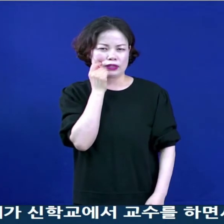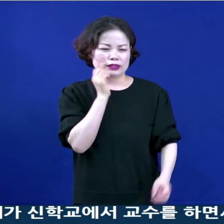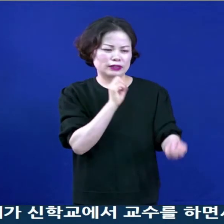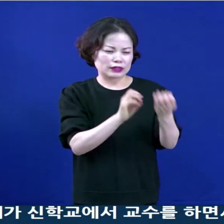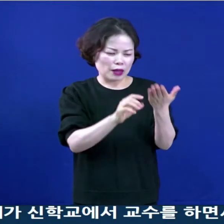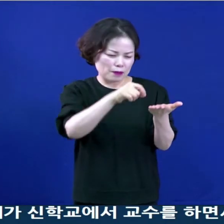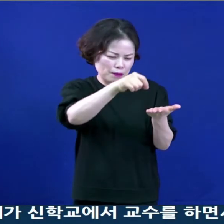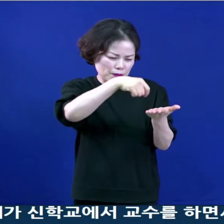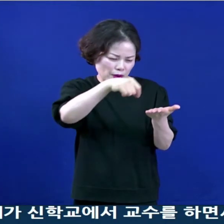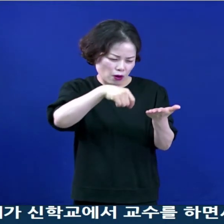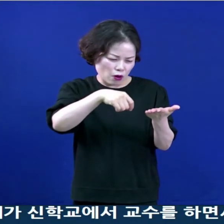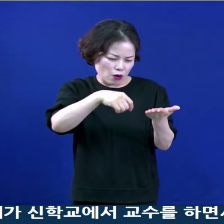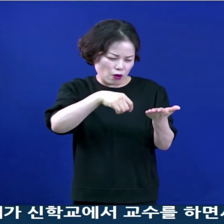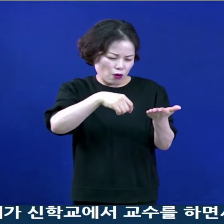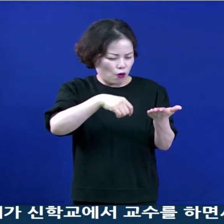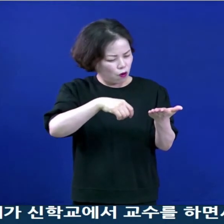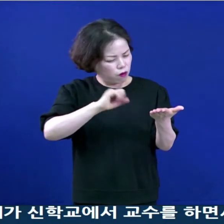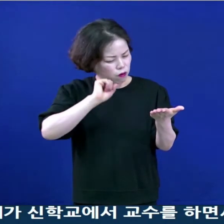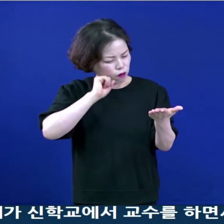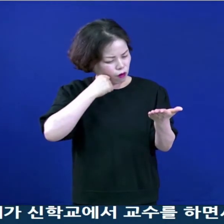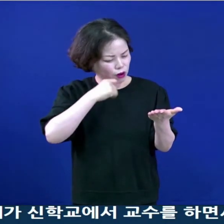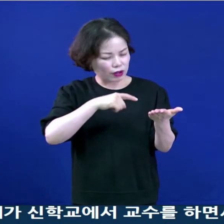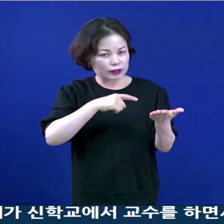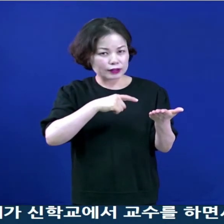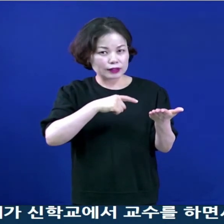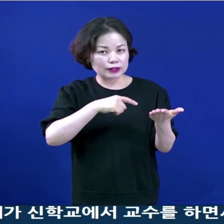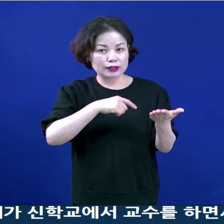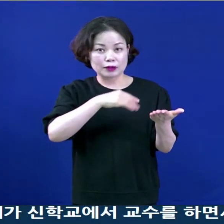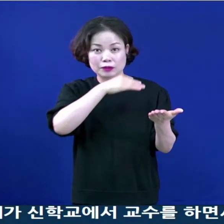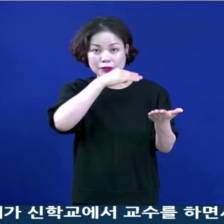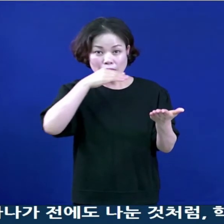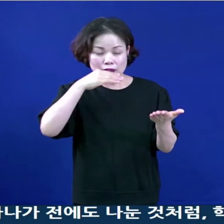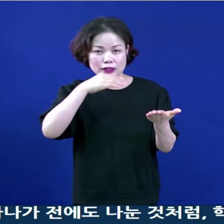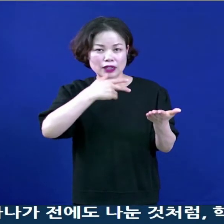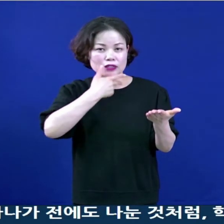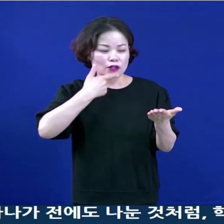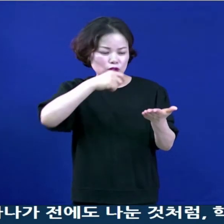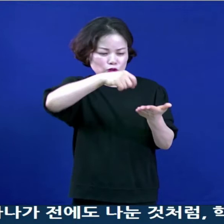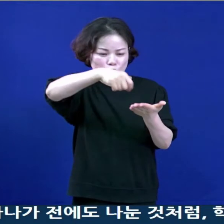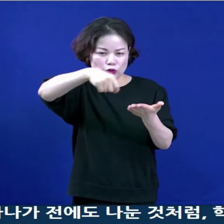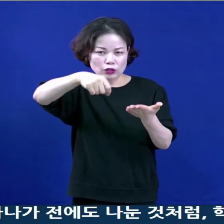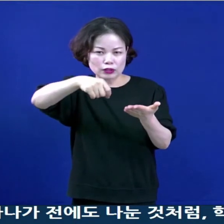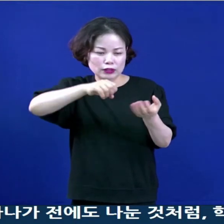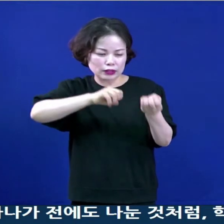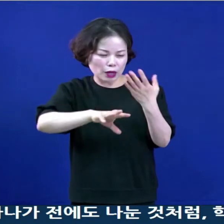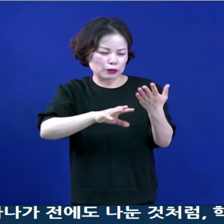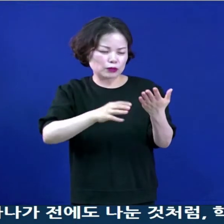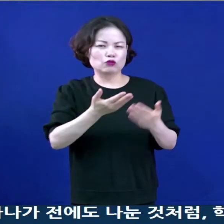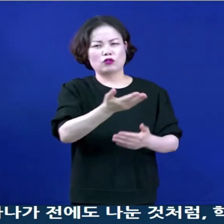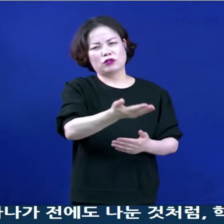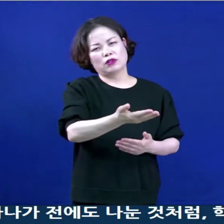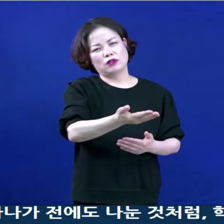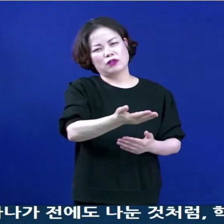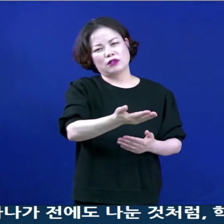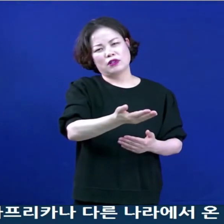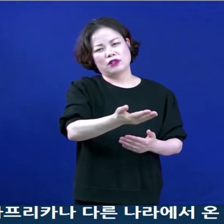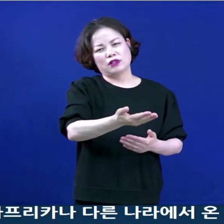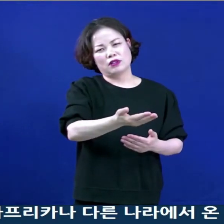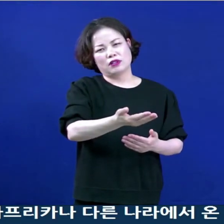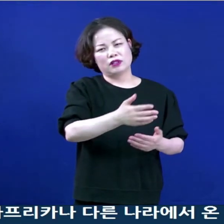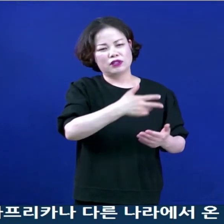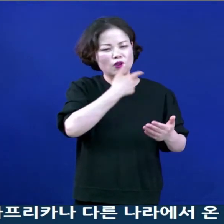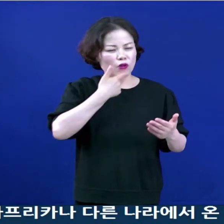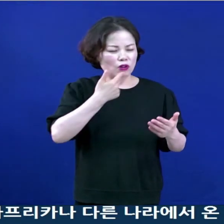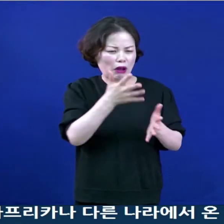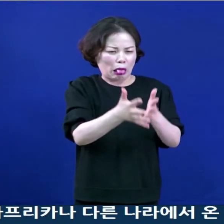게 참 힘들었어요. 좀 그래도 제대로 된 이 영어를 써줘야 답안지를 읽고 답을 줄 텐데, 이게 다 이 깨진